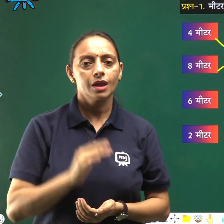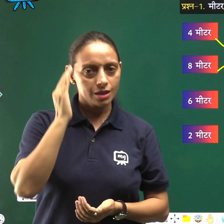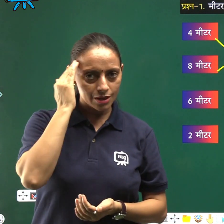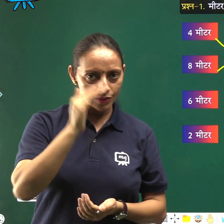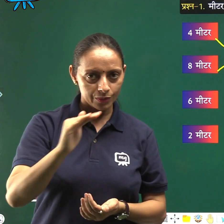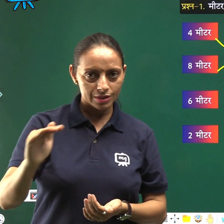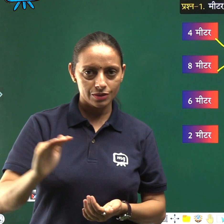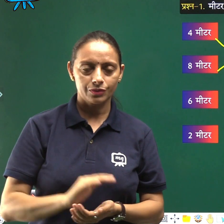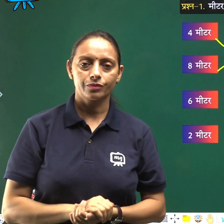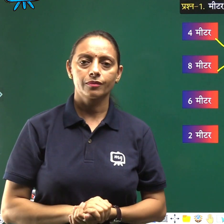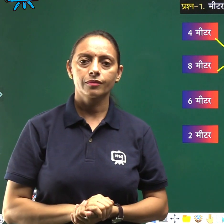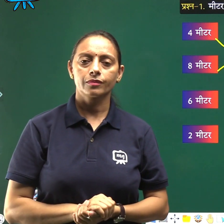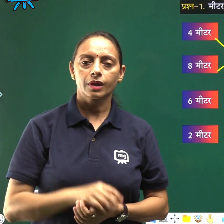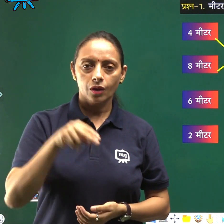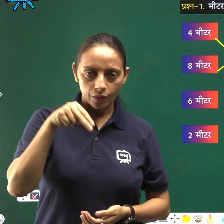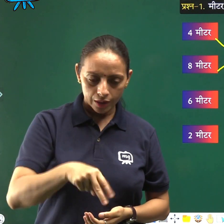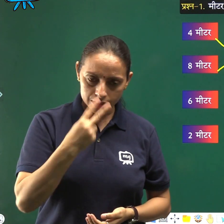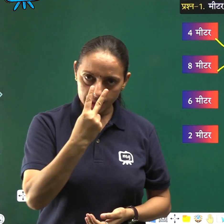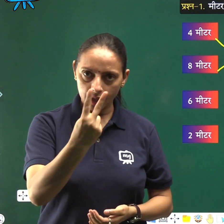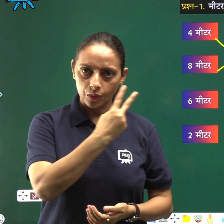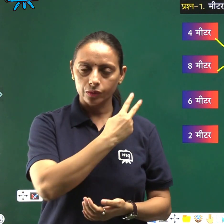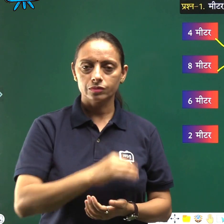समझ में आ रहा है बच्चों? नीचे देखो,